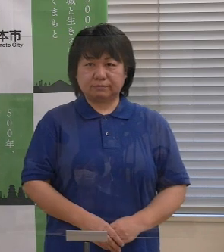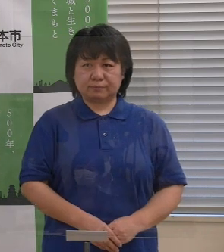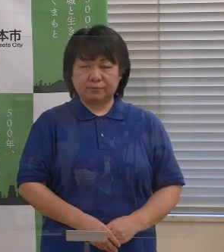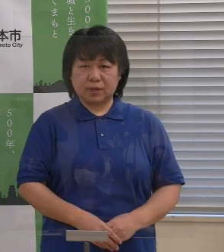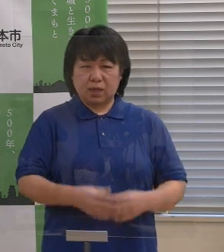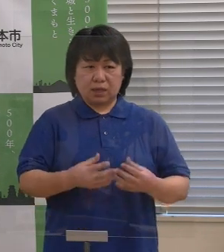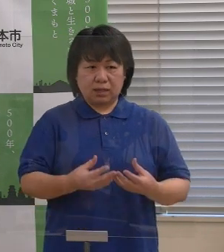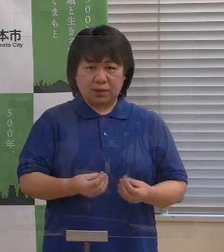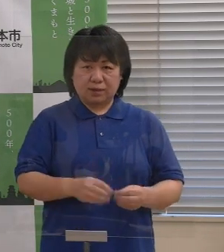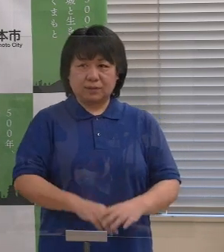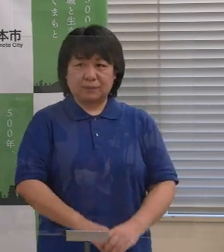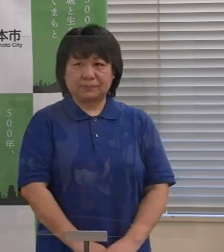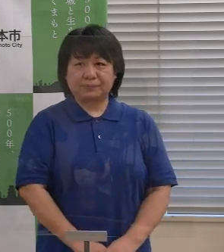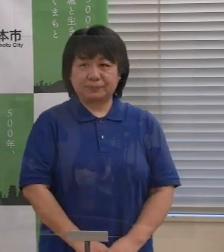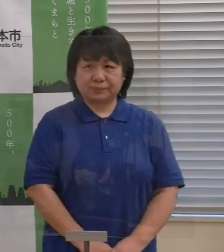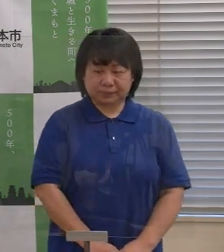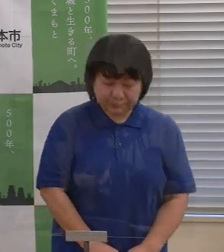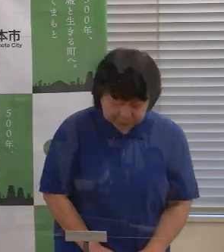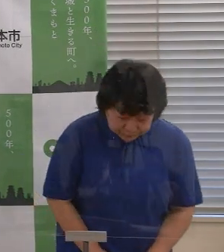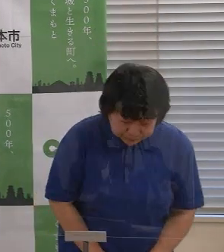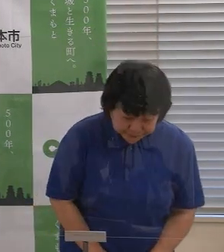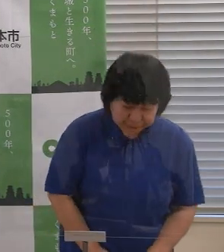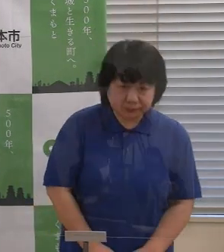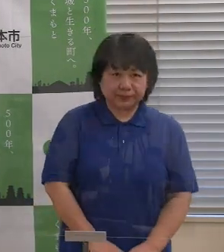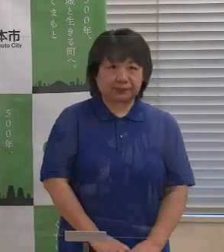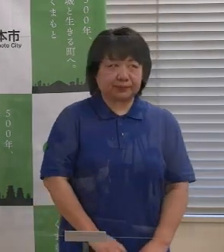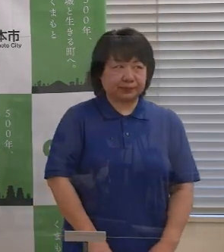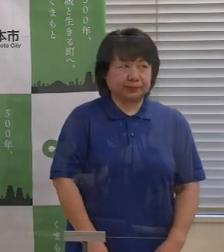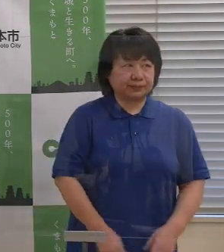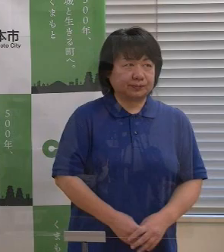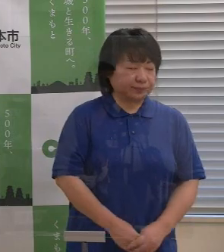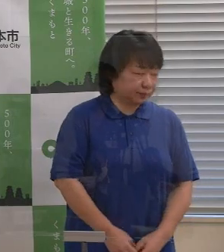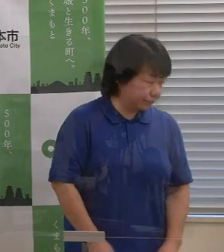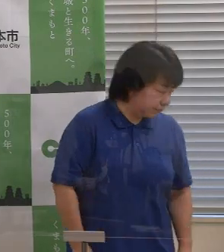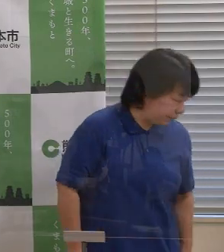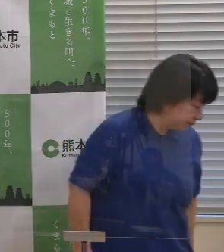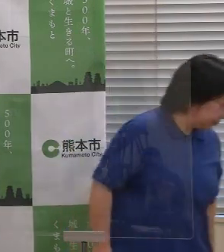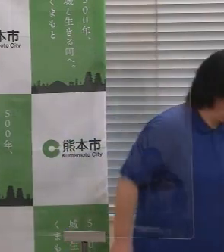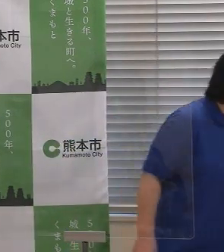ありがとうございます。 よろしくお願いします。ありがとうございました。